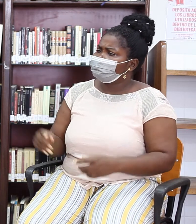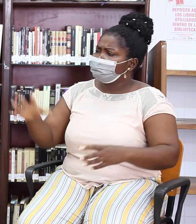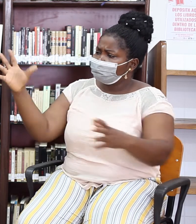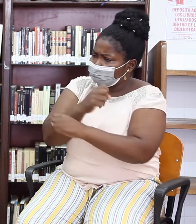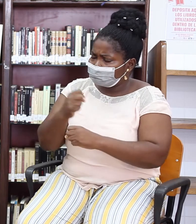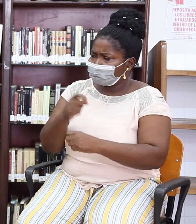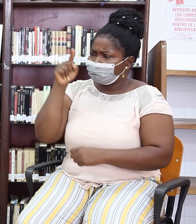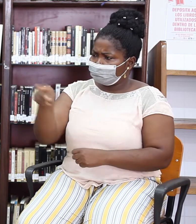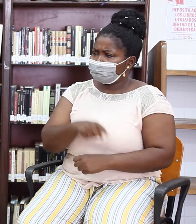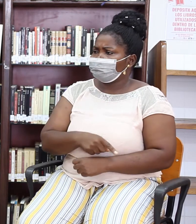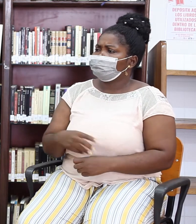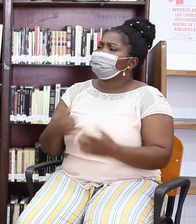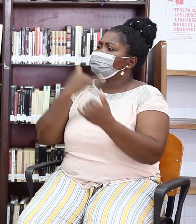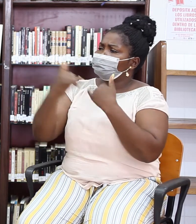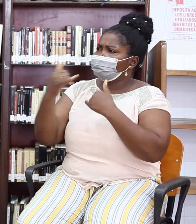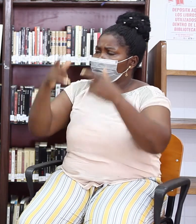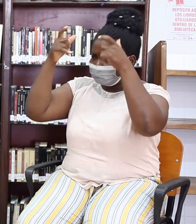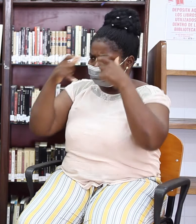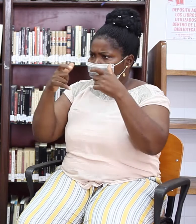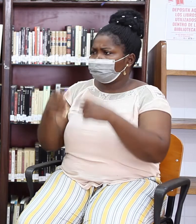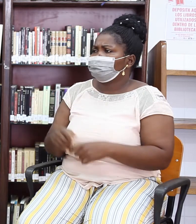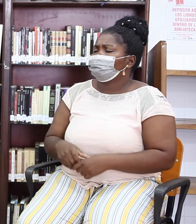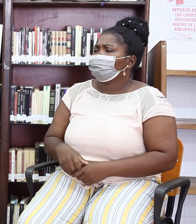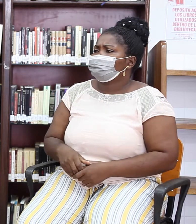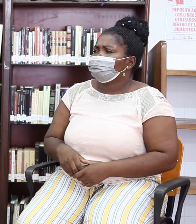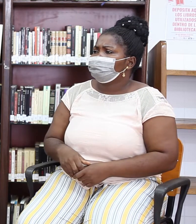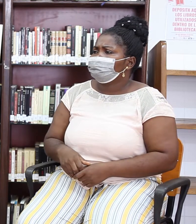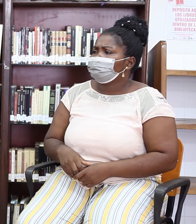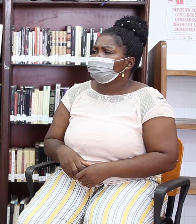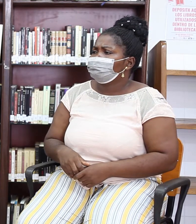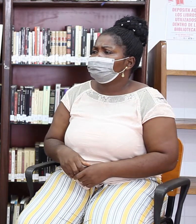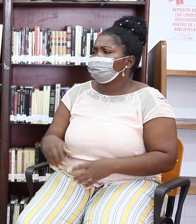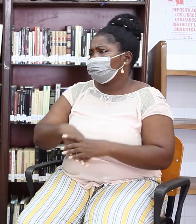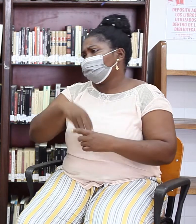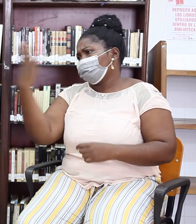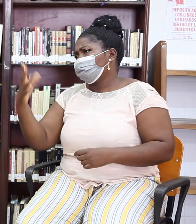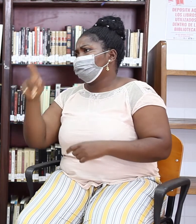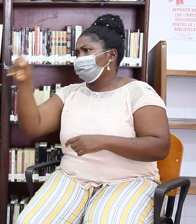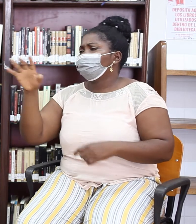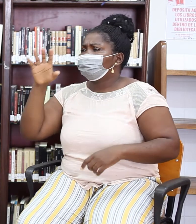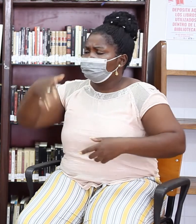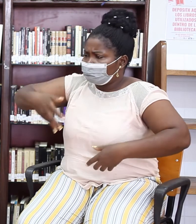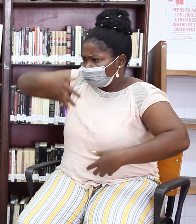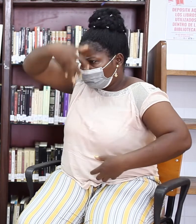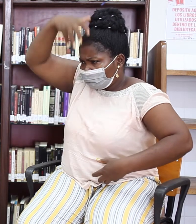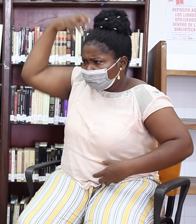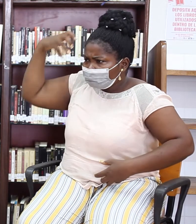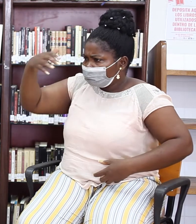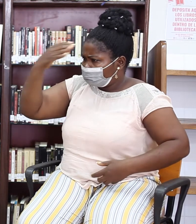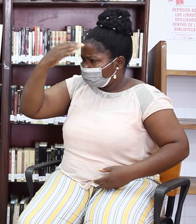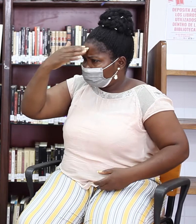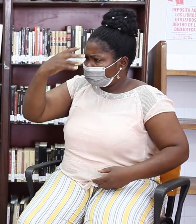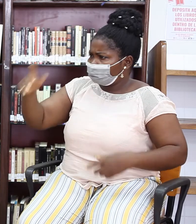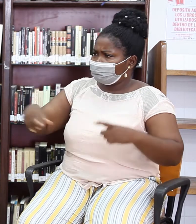¡Prendedlo!, gritó el rey a la guardia real. ¡Echadlo a los leones! Sin recordar